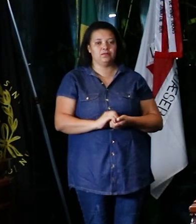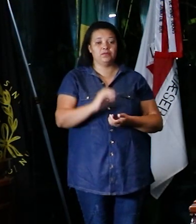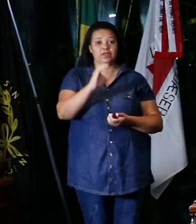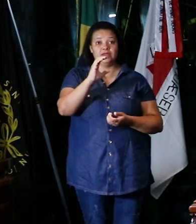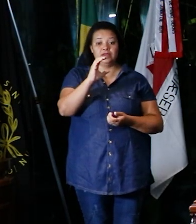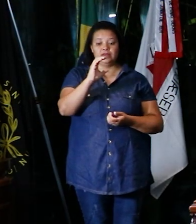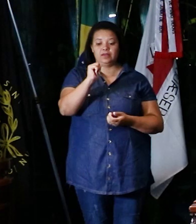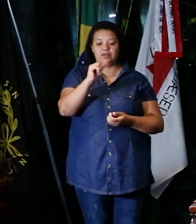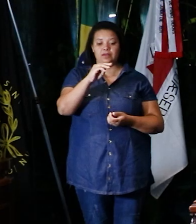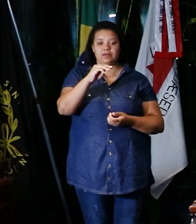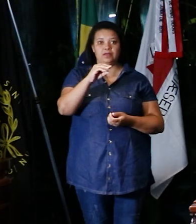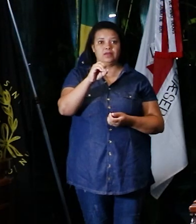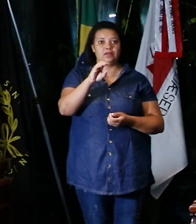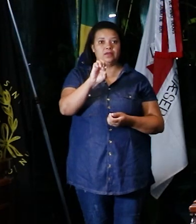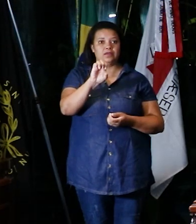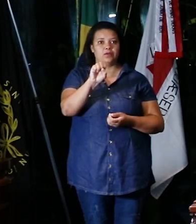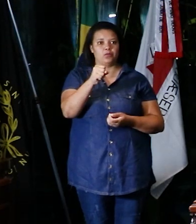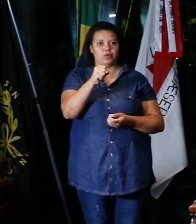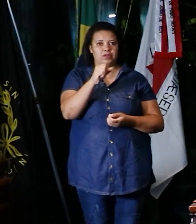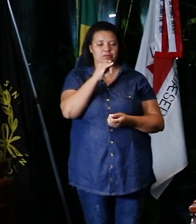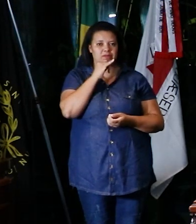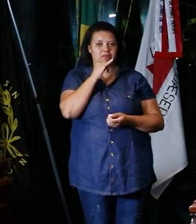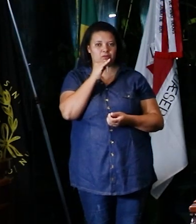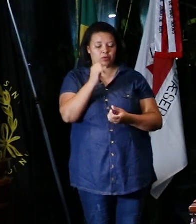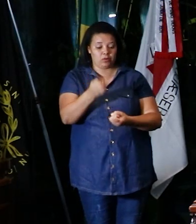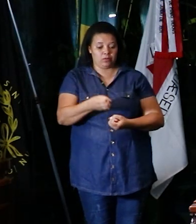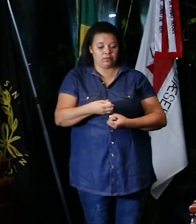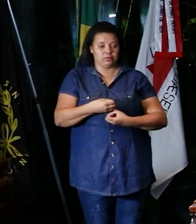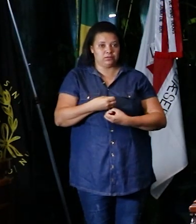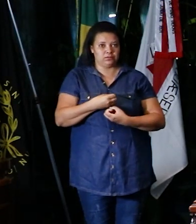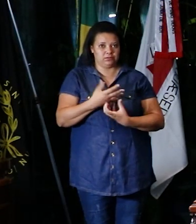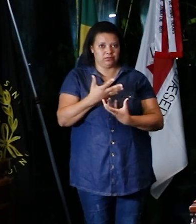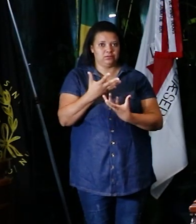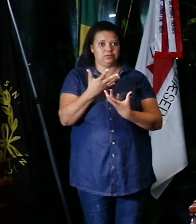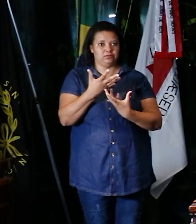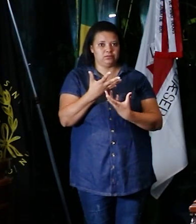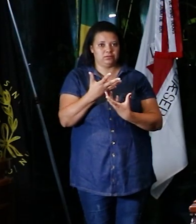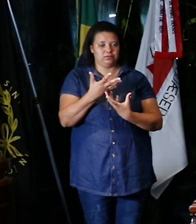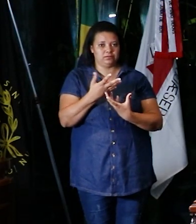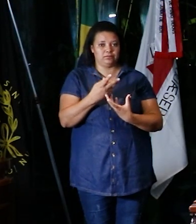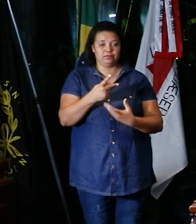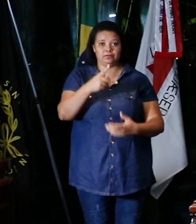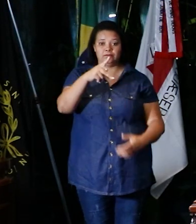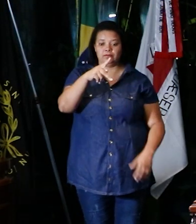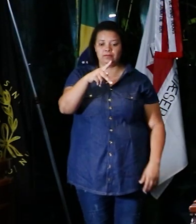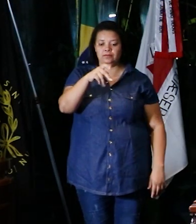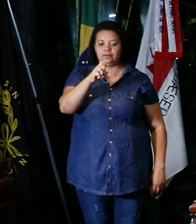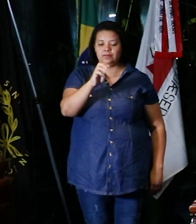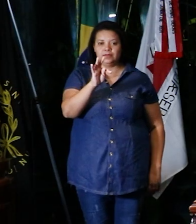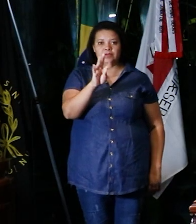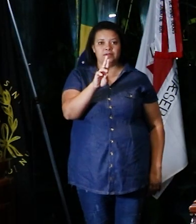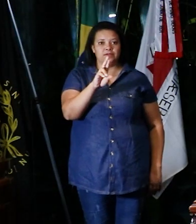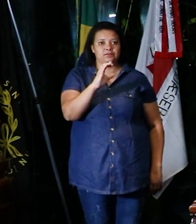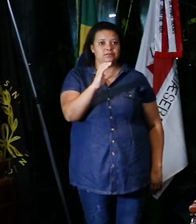Camões pegava o poema de Petrarca, que era